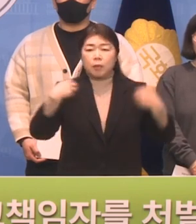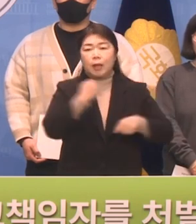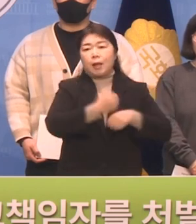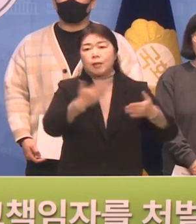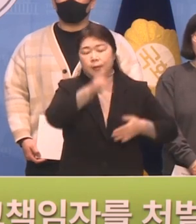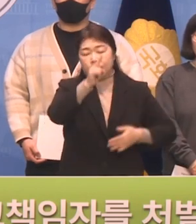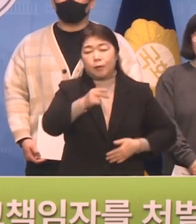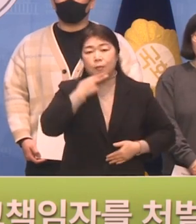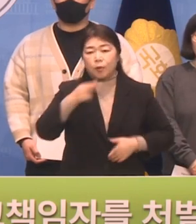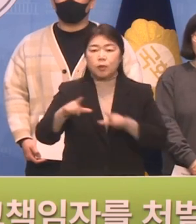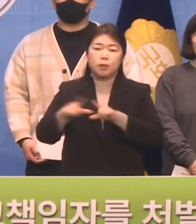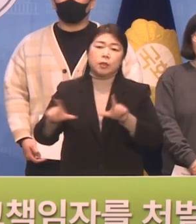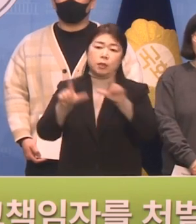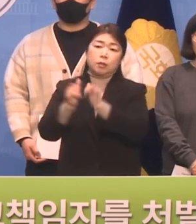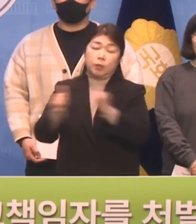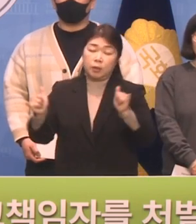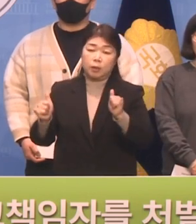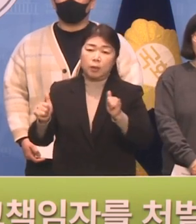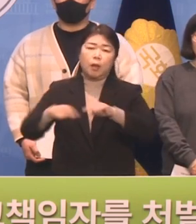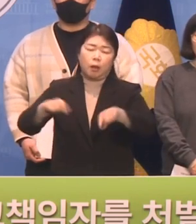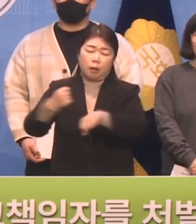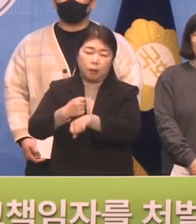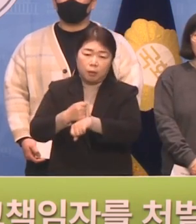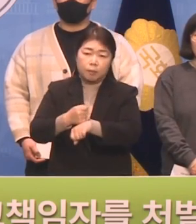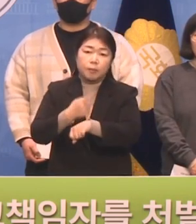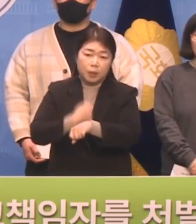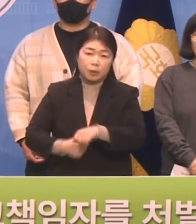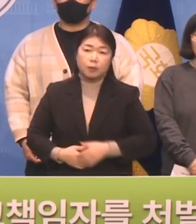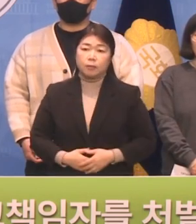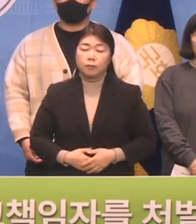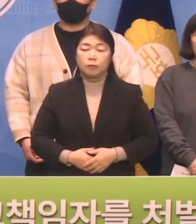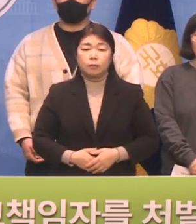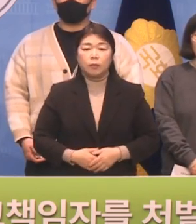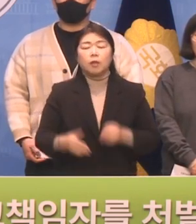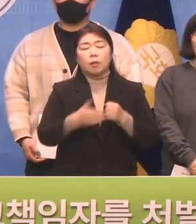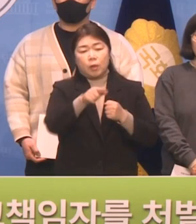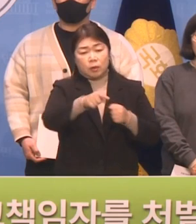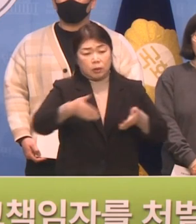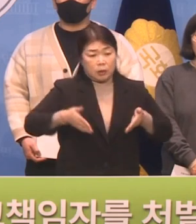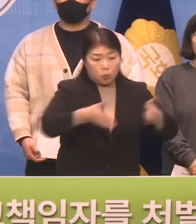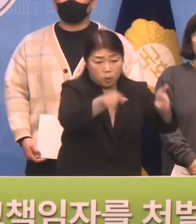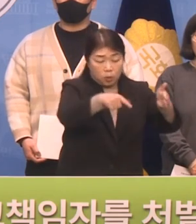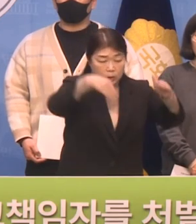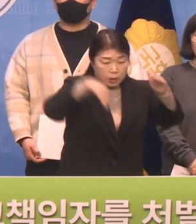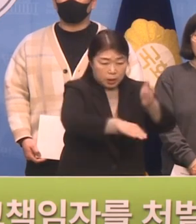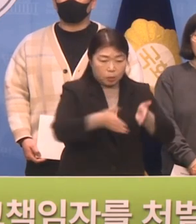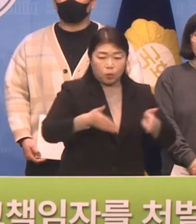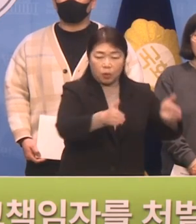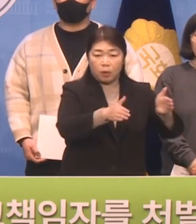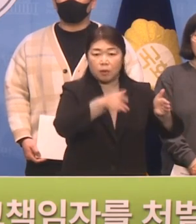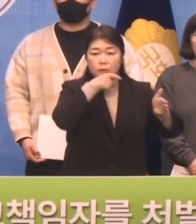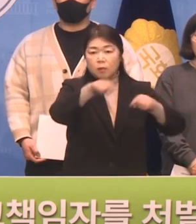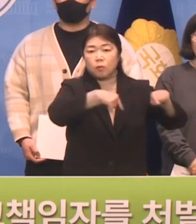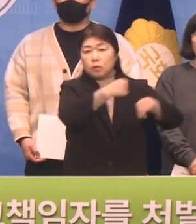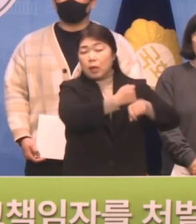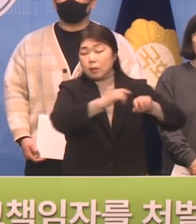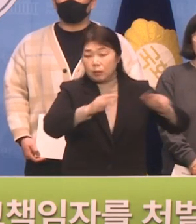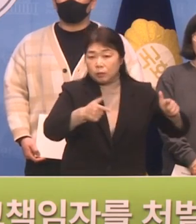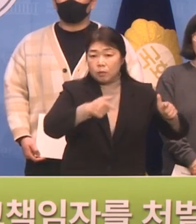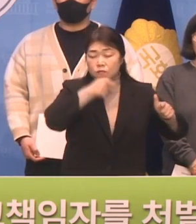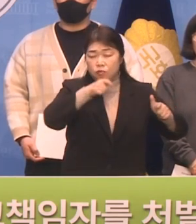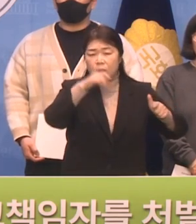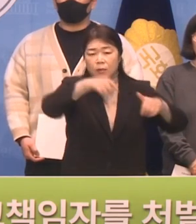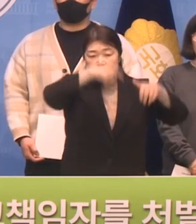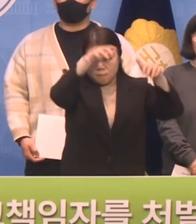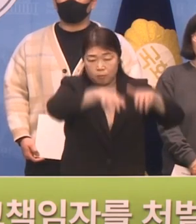국조실 조사나 검찰 조사 등은 교통 통제가 이루어지지 않았던 그런 도로 통제나 재방 붕괴 자체에 협소하게